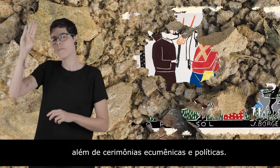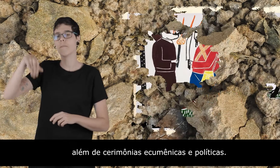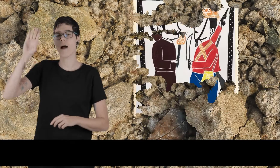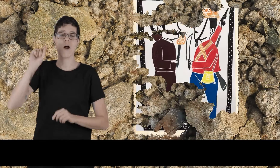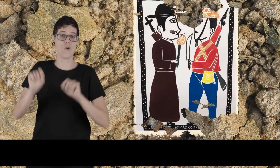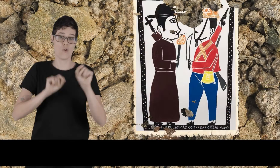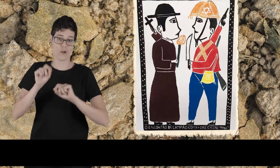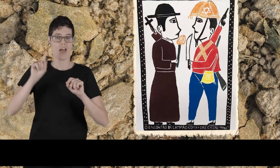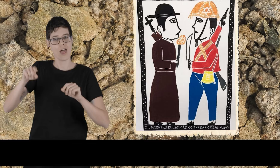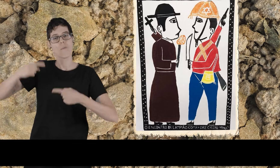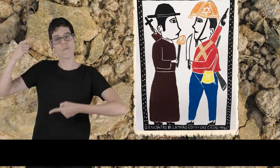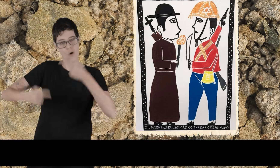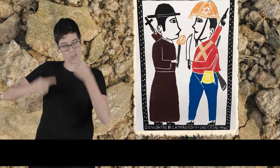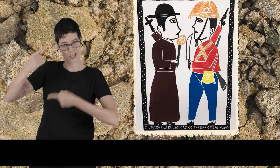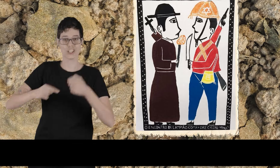políticas.